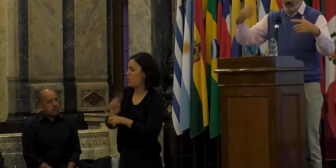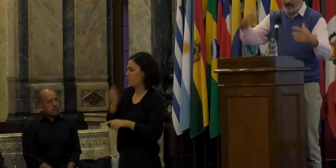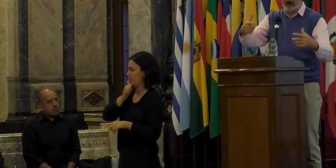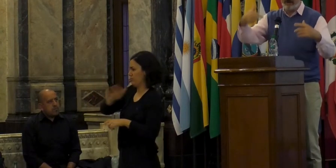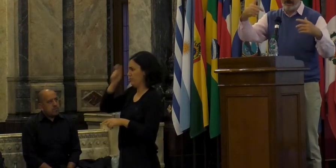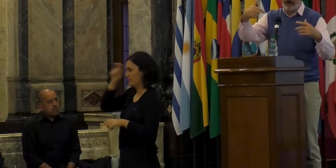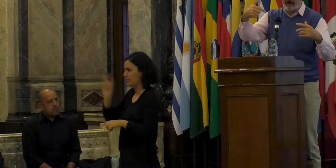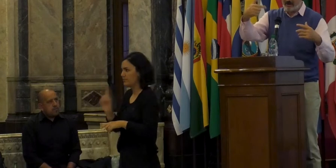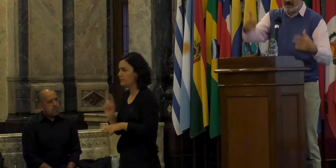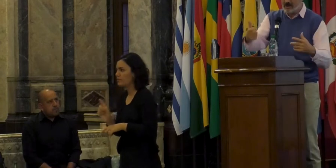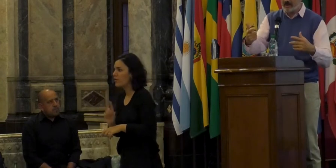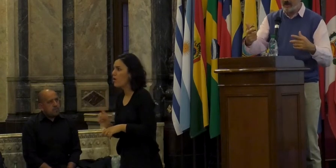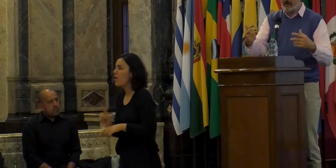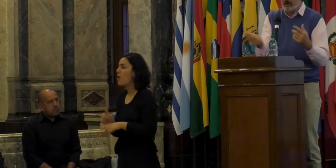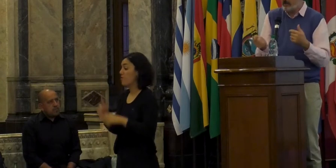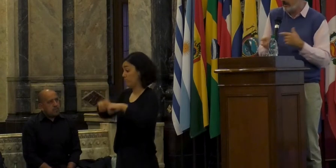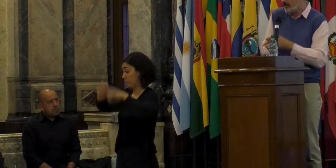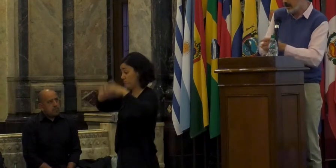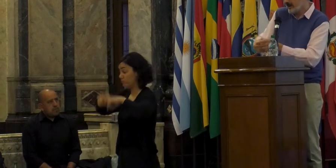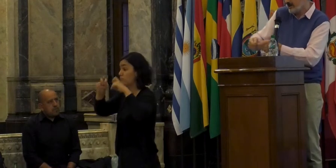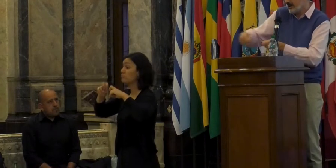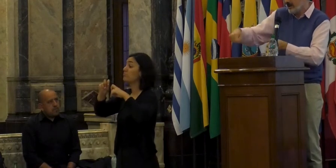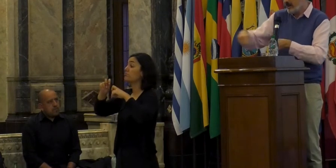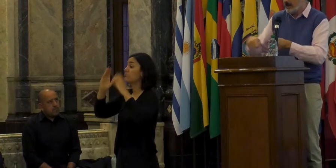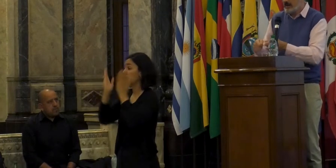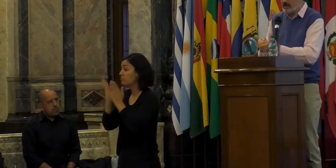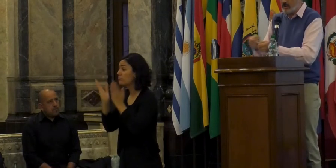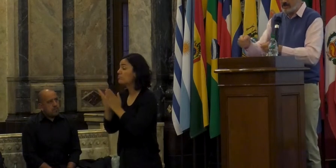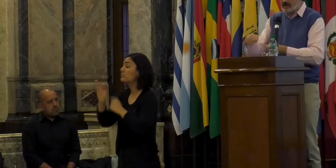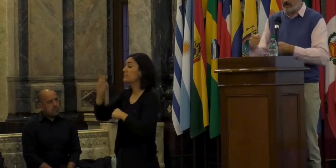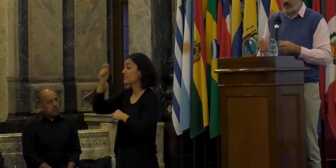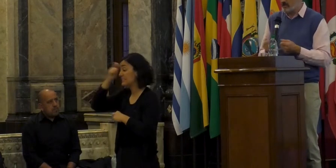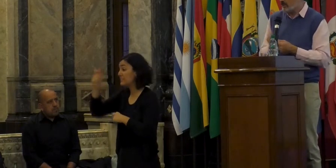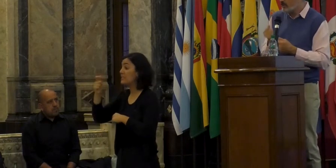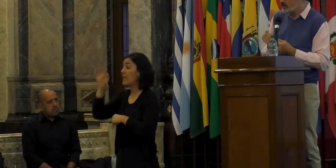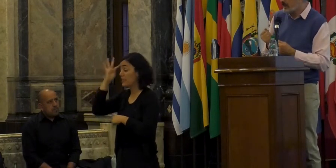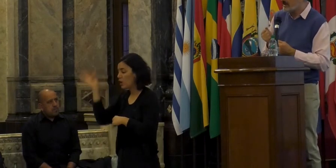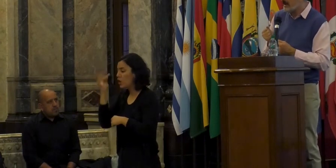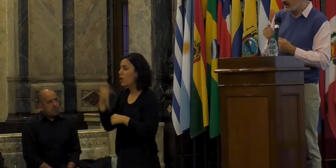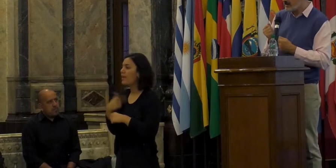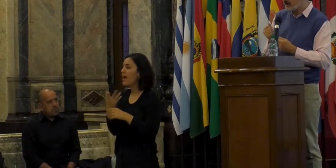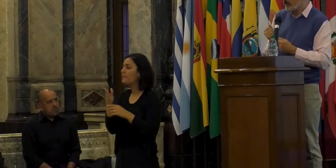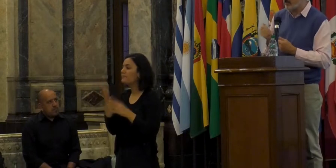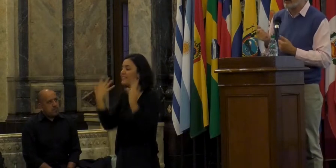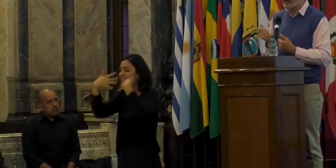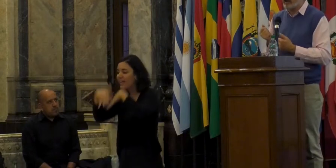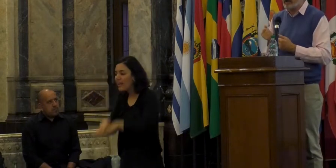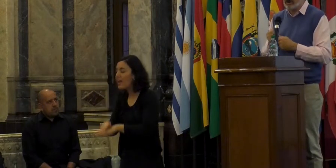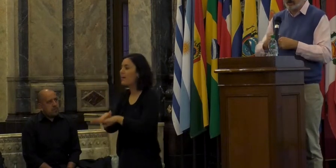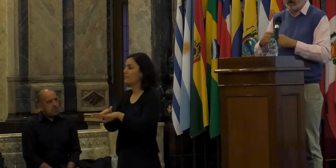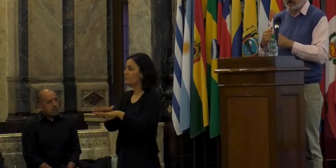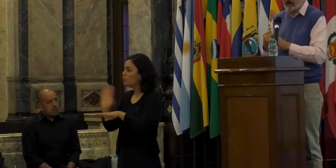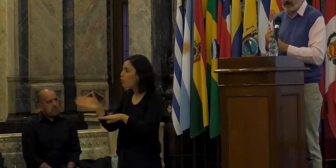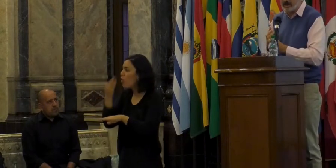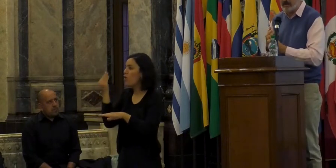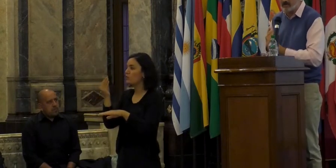Los estudios de ciencia y tecnología justamente lo que hacen es coser los trozos. O los cultural studies, que propusieron lo mismo, que